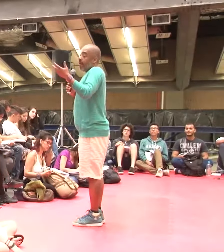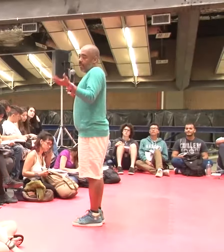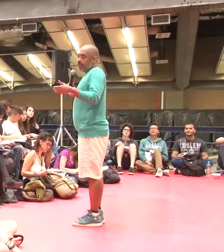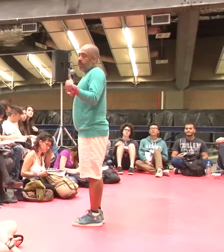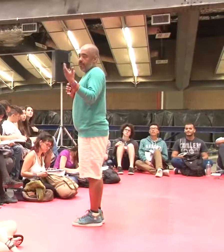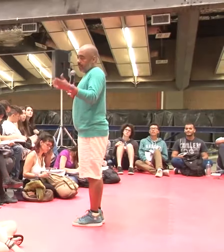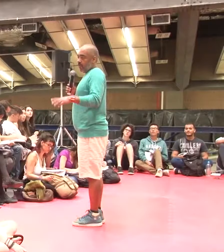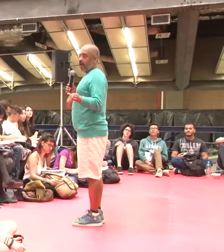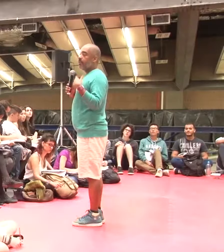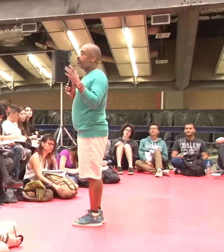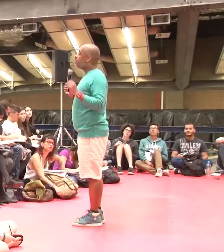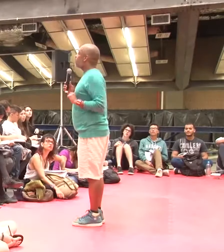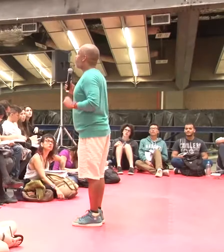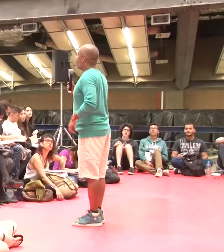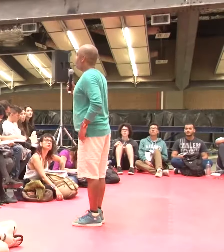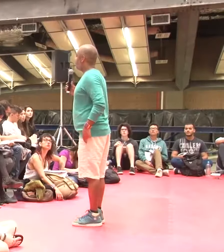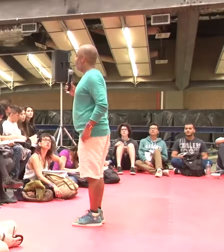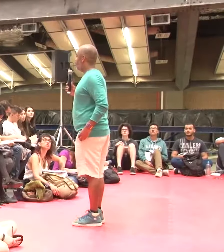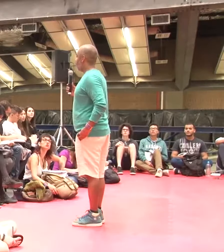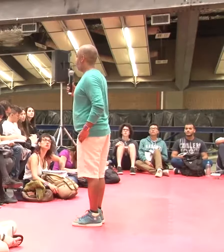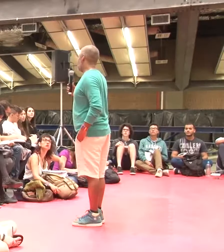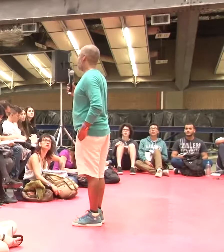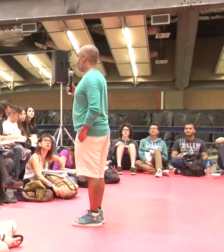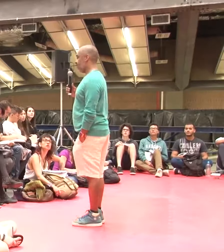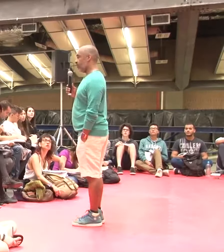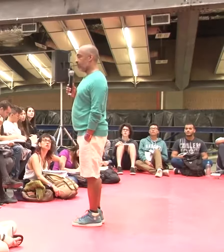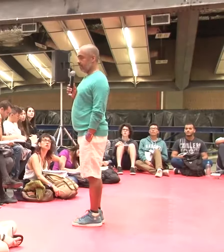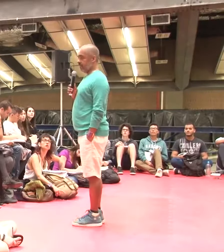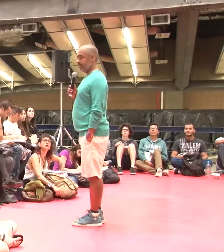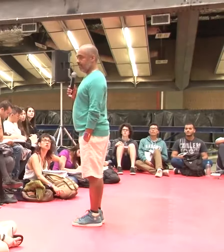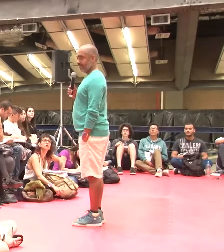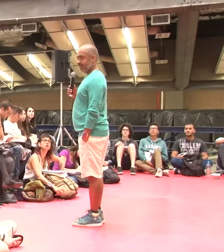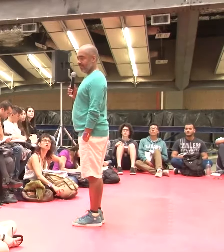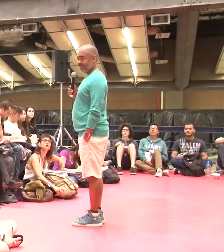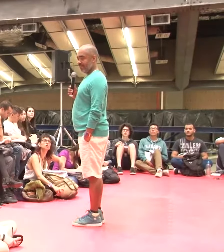no Mercado Livre ou no OLX, procurem um gêmeos